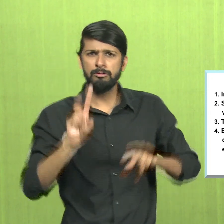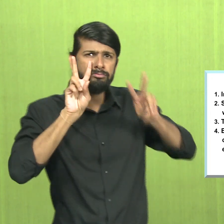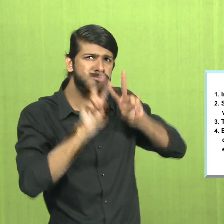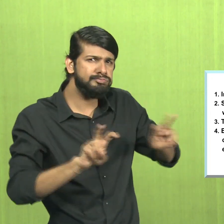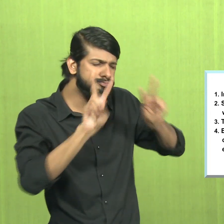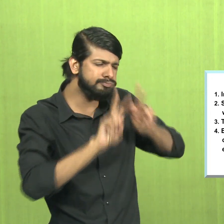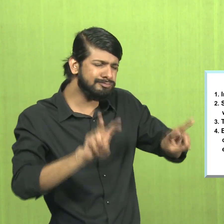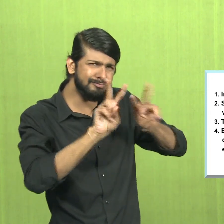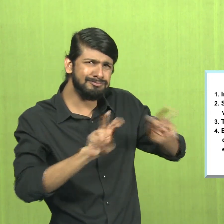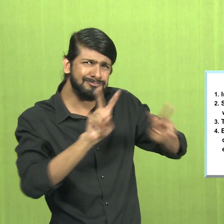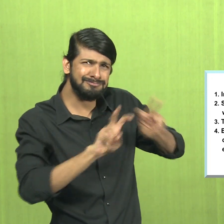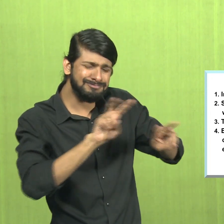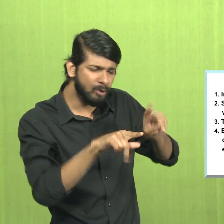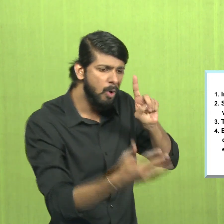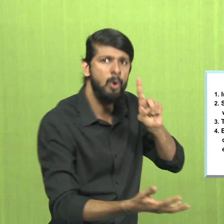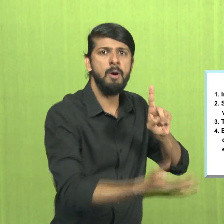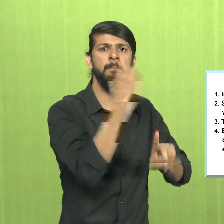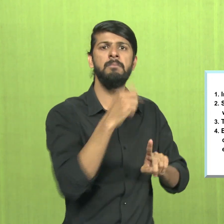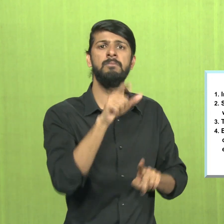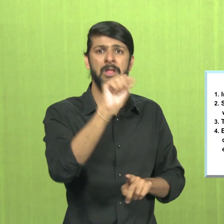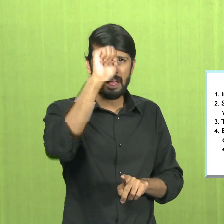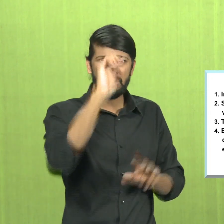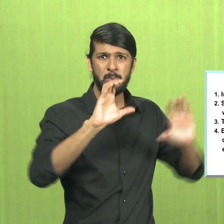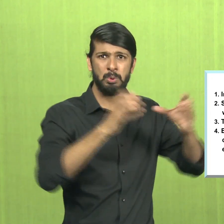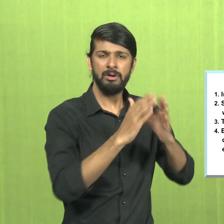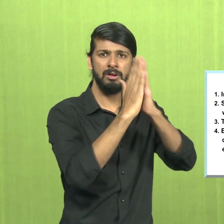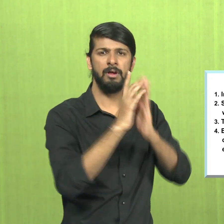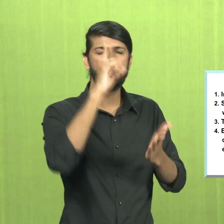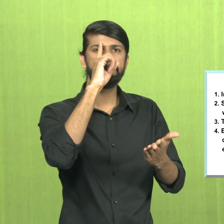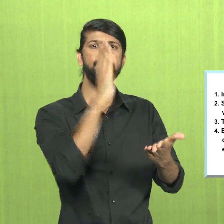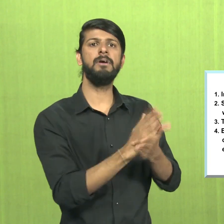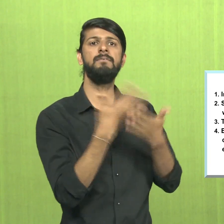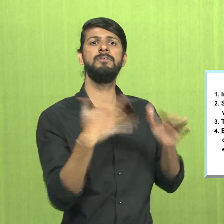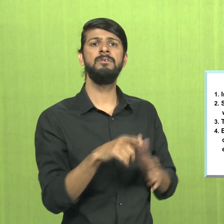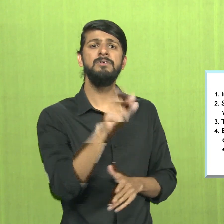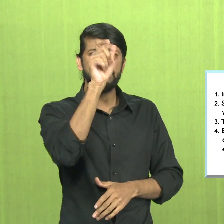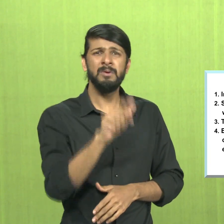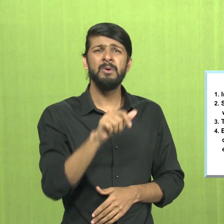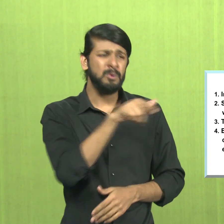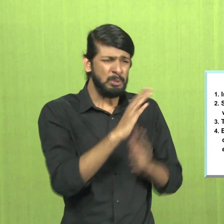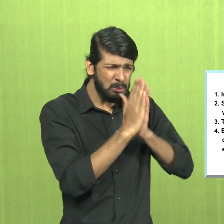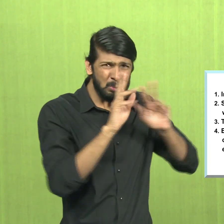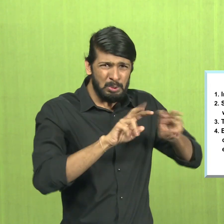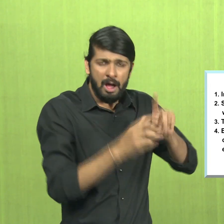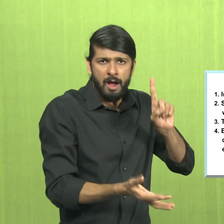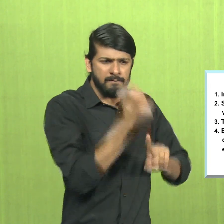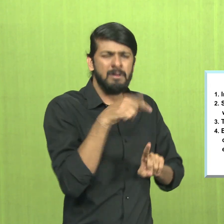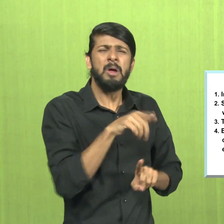थे स्कॉलर्स बिलीव हिंदुइज्म एस वर्ल्डस ओल्डेस्ट